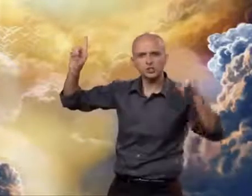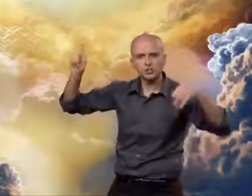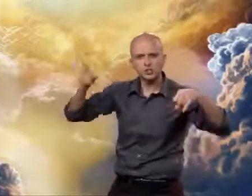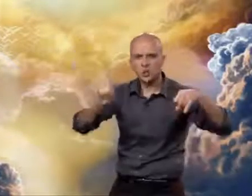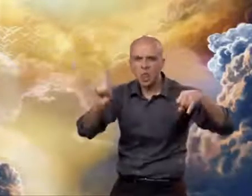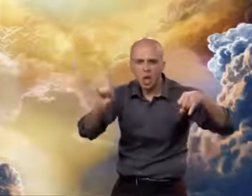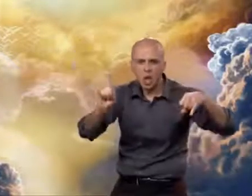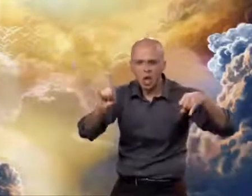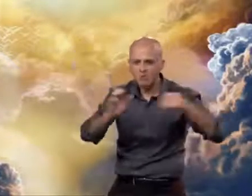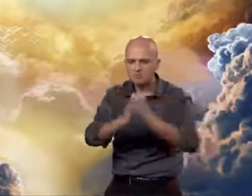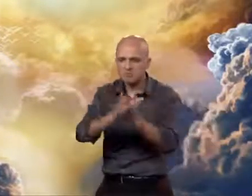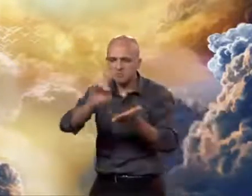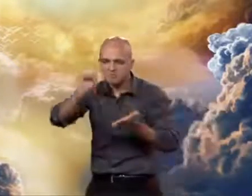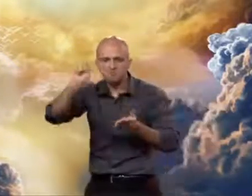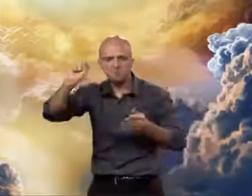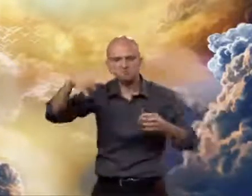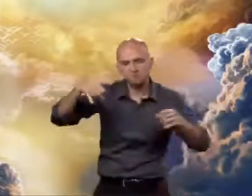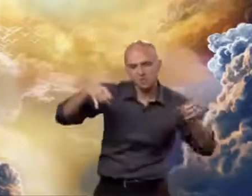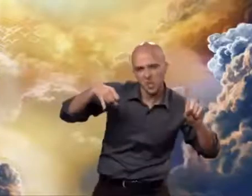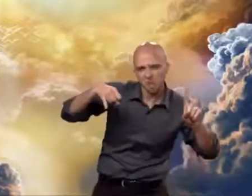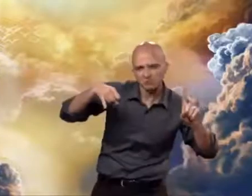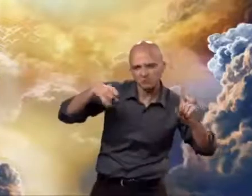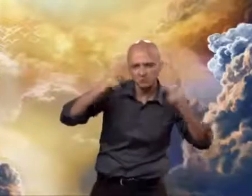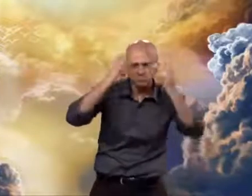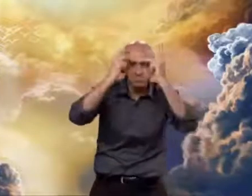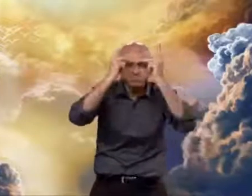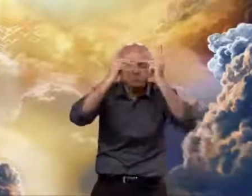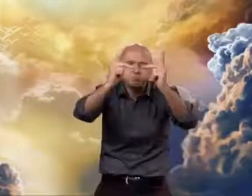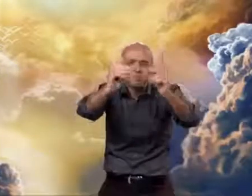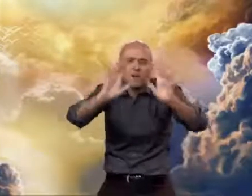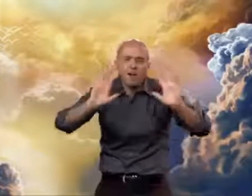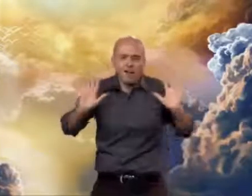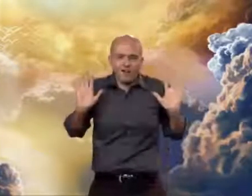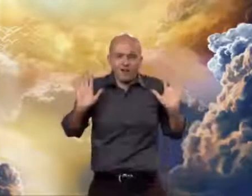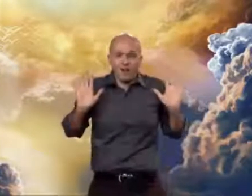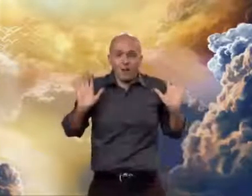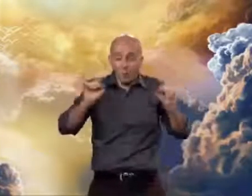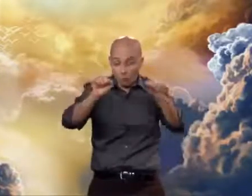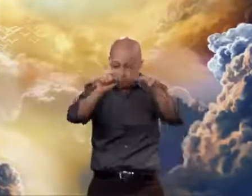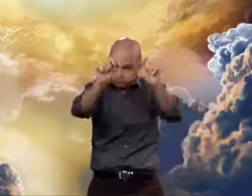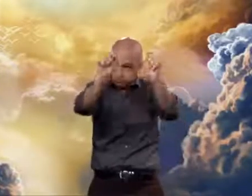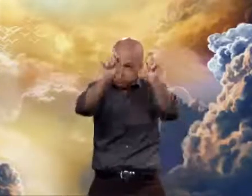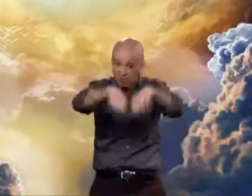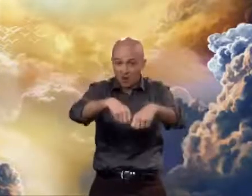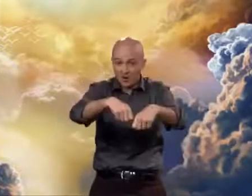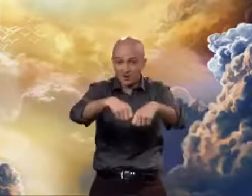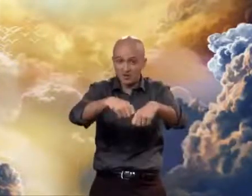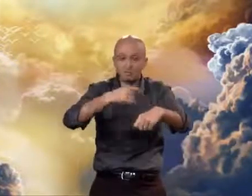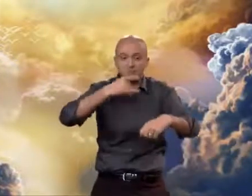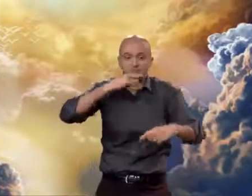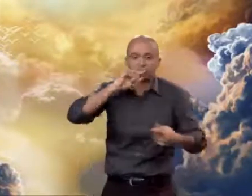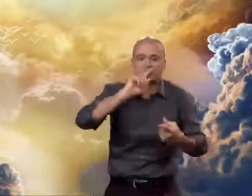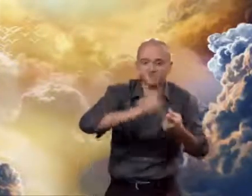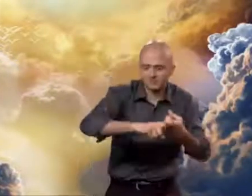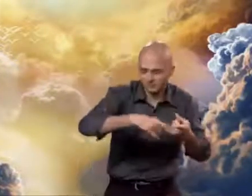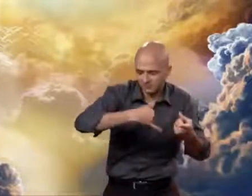verdade. O Salvador estaria mais pronto a enviar todos os anjos do céu para proteger seu povo do que deixar a pessoa